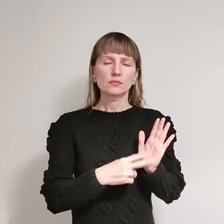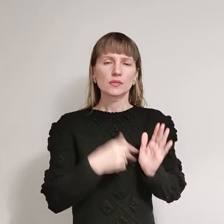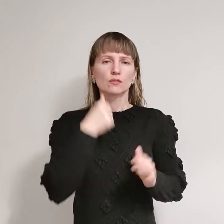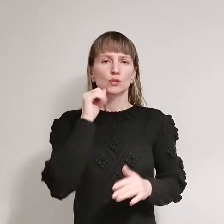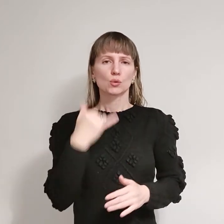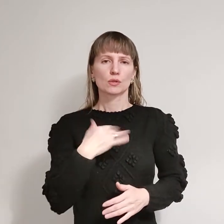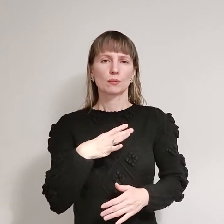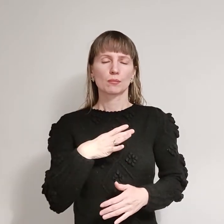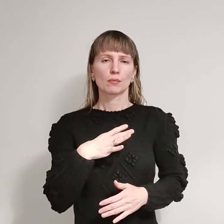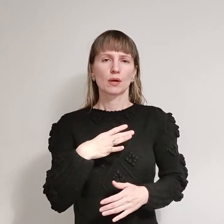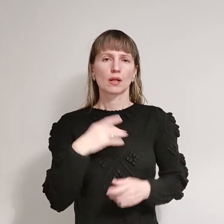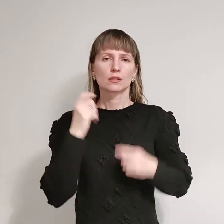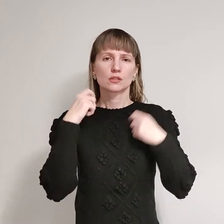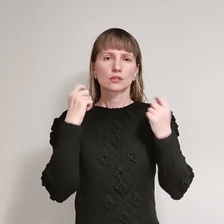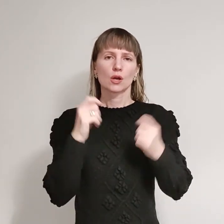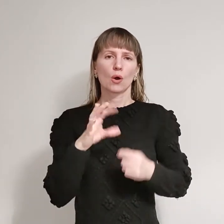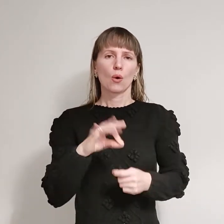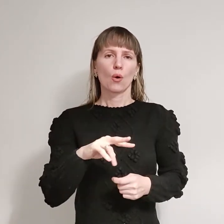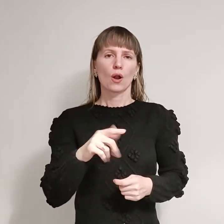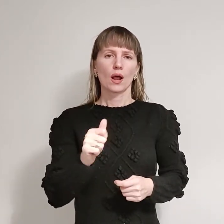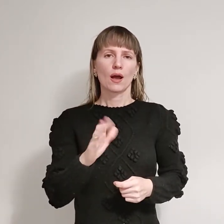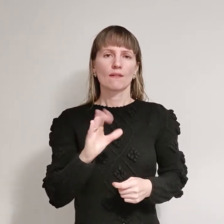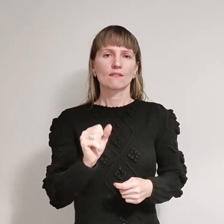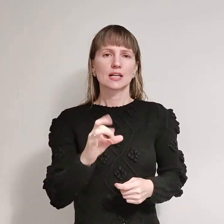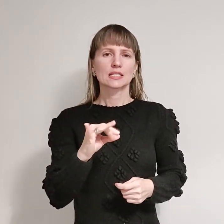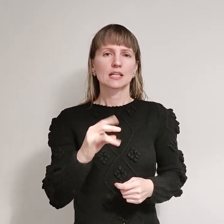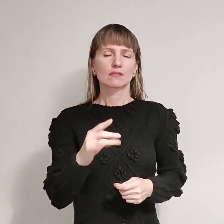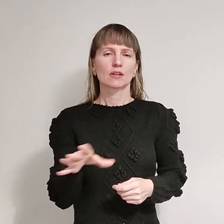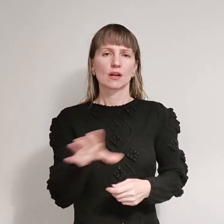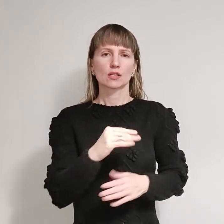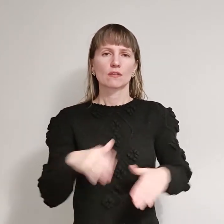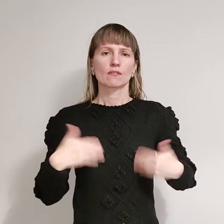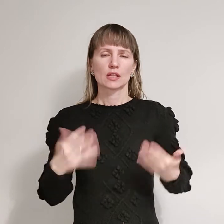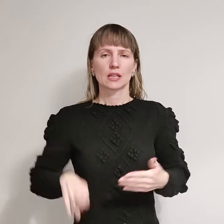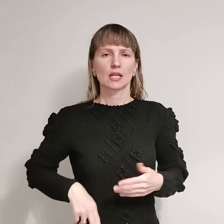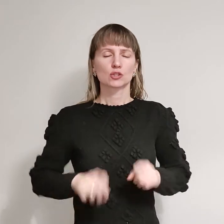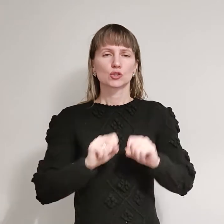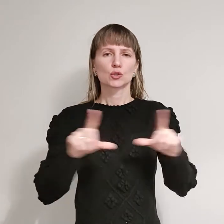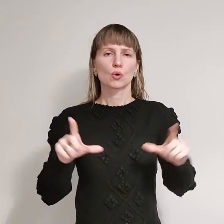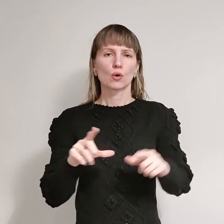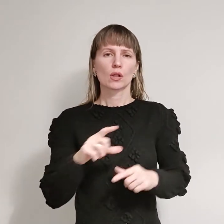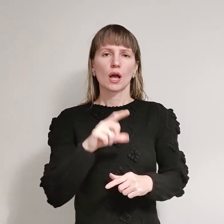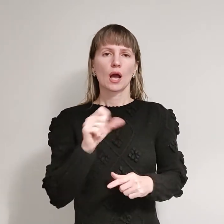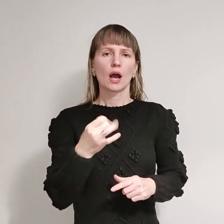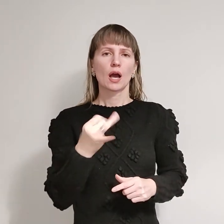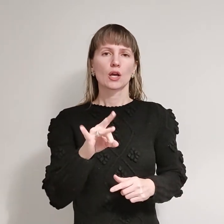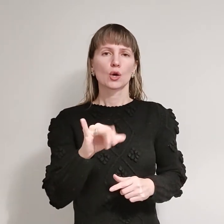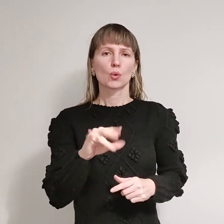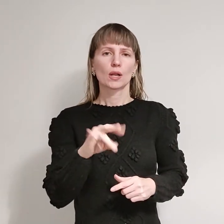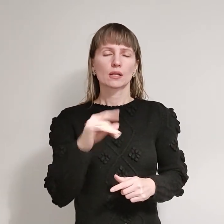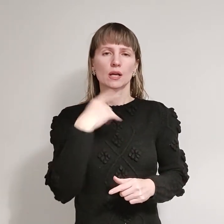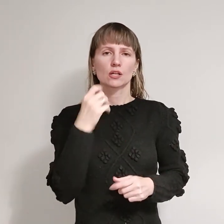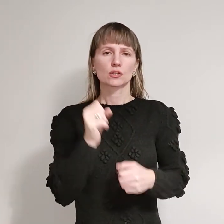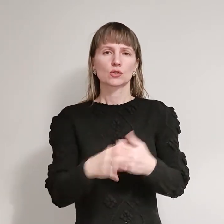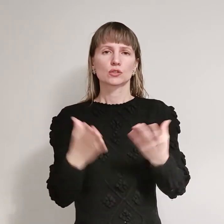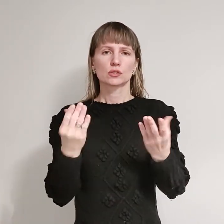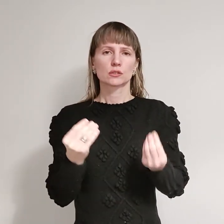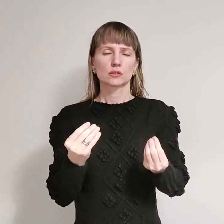була іменинниця Ольга Васильівна, ми її тут всі разом вітали. Директорка школи Олеся Хайруліна каже, щодня, наприклад, коли по 10 сіток,